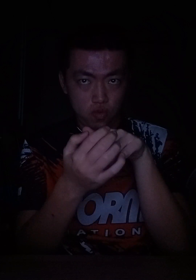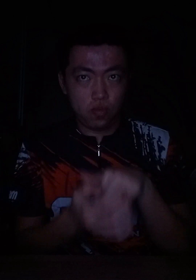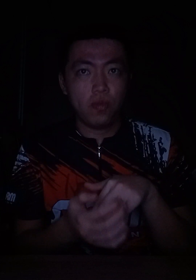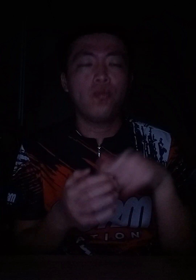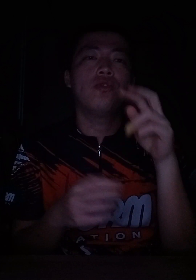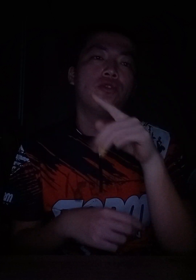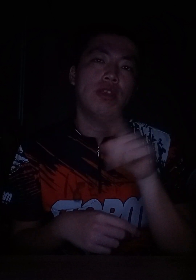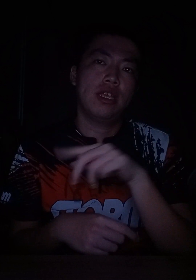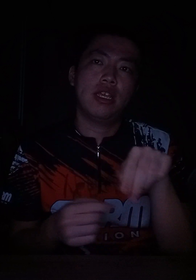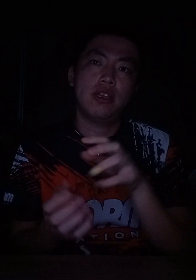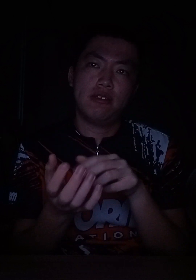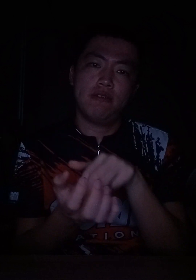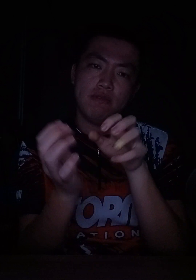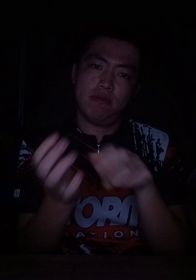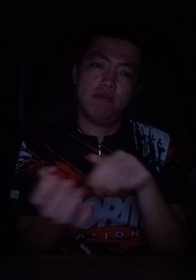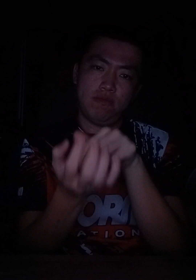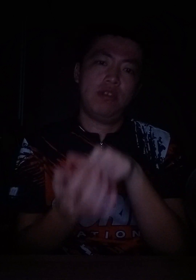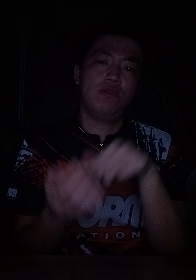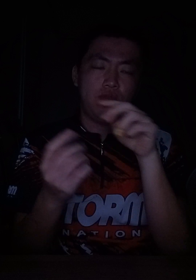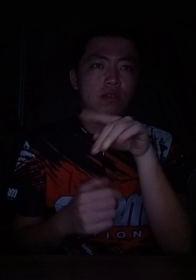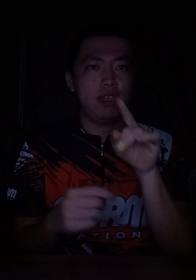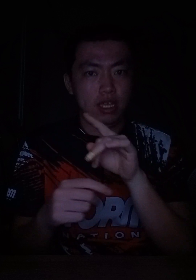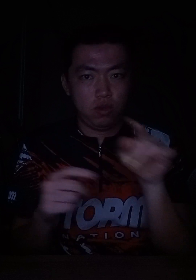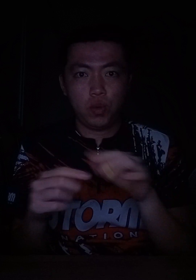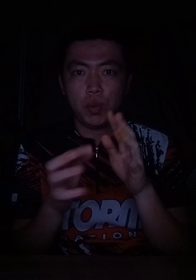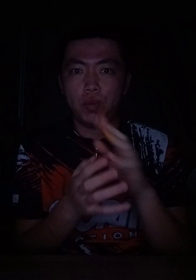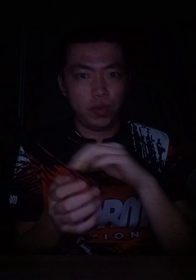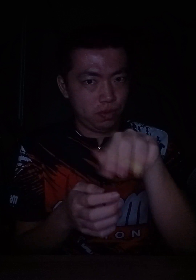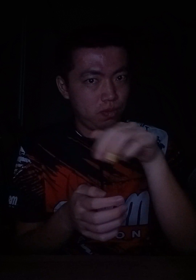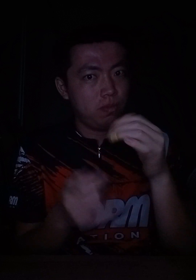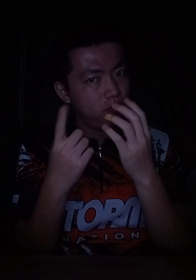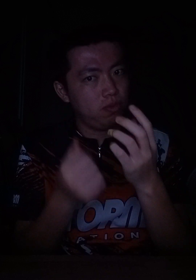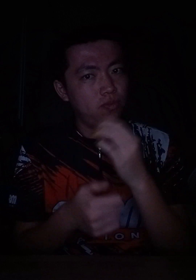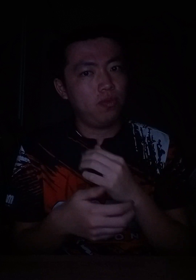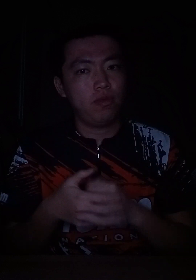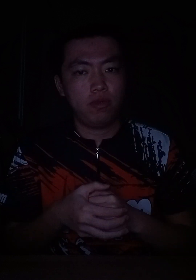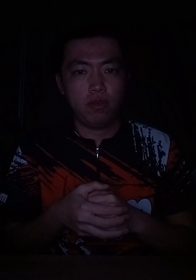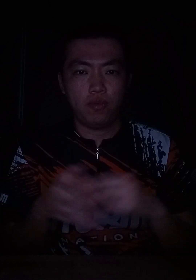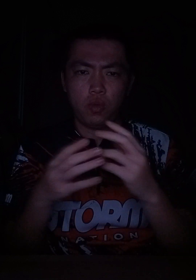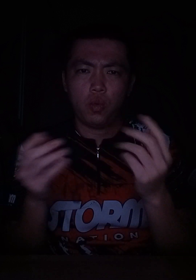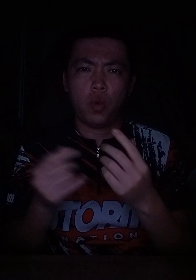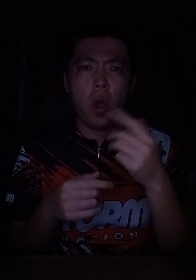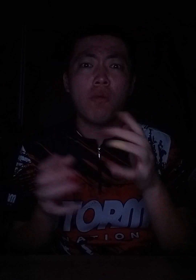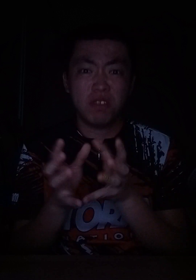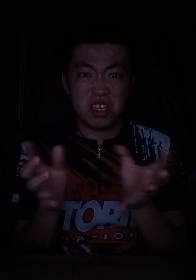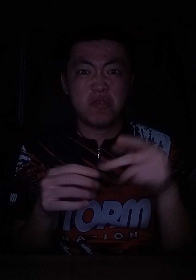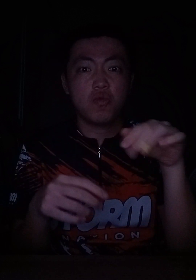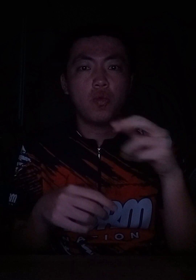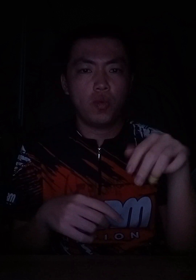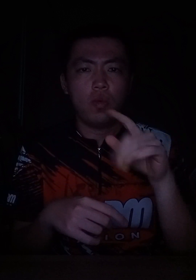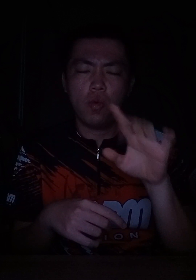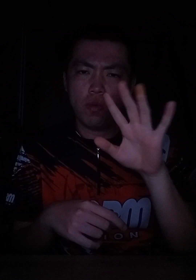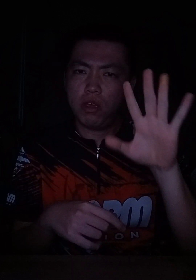따르면 엘리베이터의 점검반은 2명 이상으로 구성해야 합니다. A씨가 소속된 업체는 근로자 수가 50명 이상